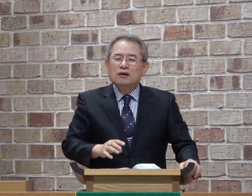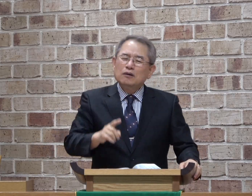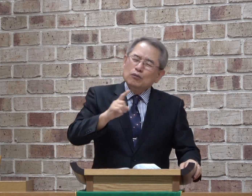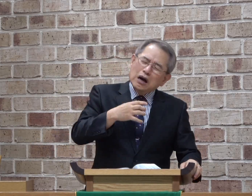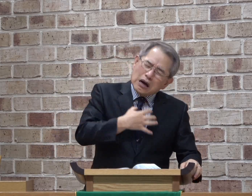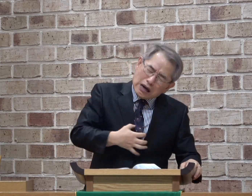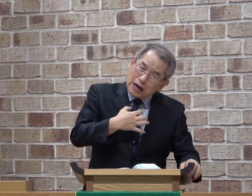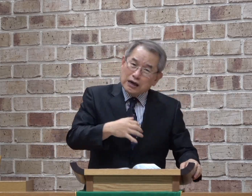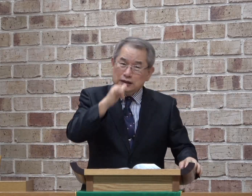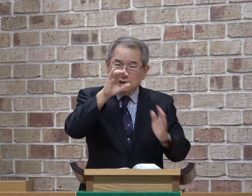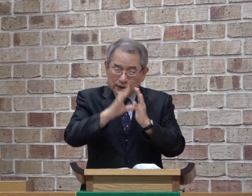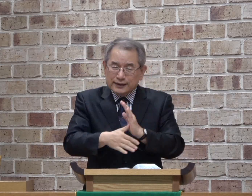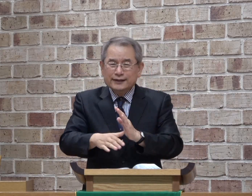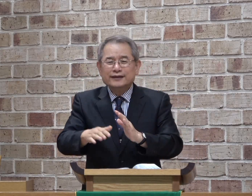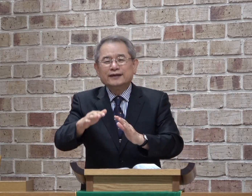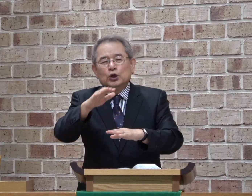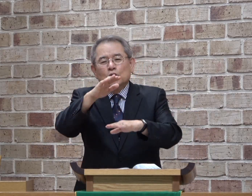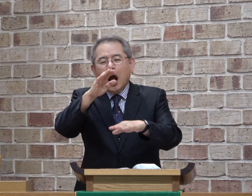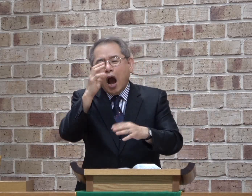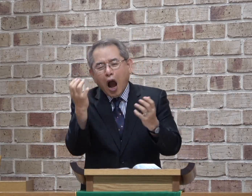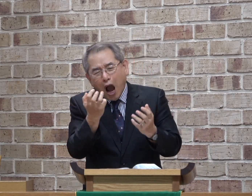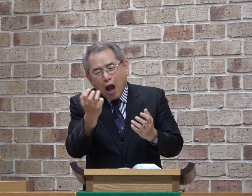사람에게 기적을 베푸는 치유를 베풀어 주셨습니다.